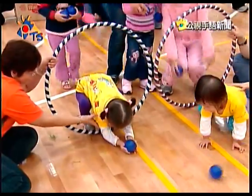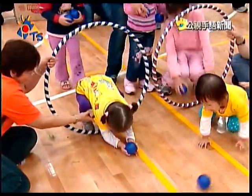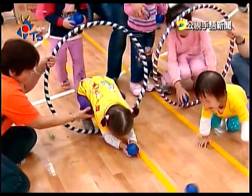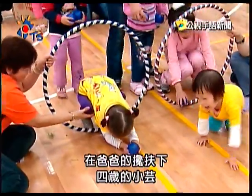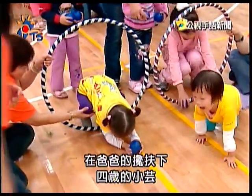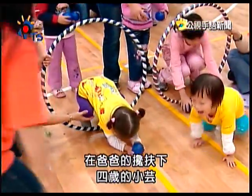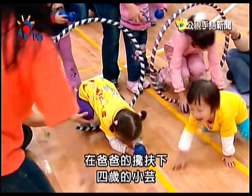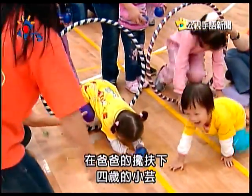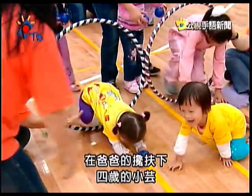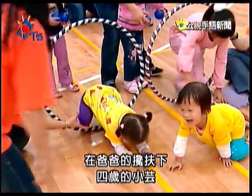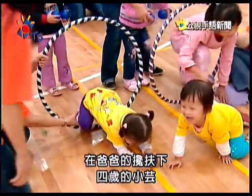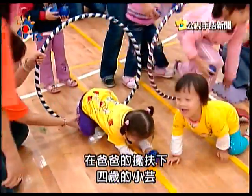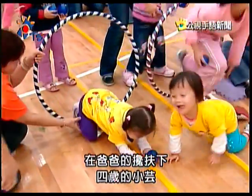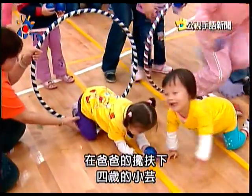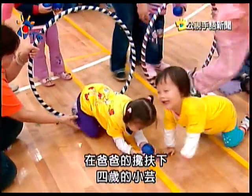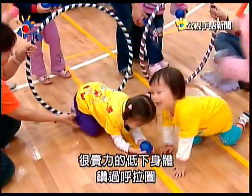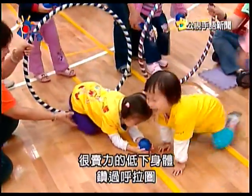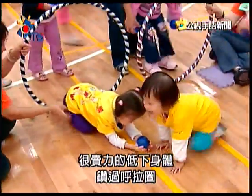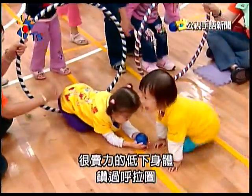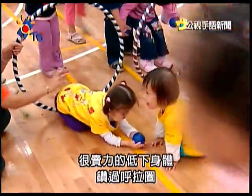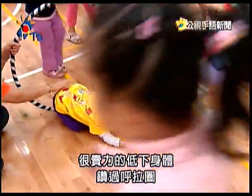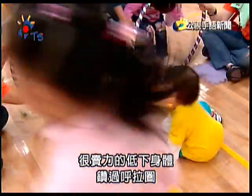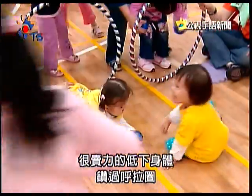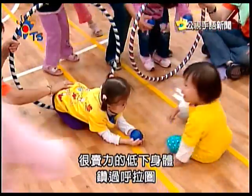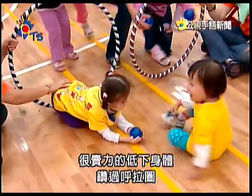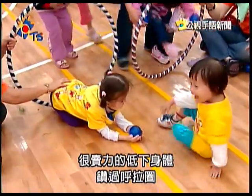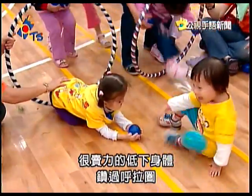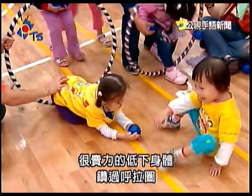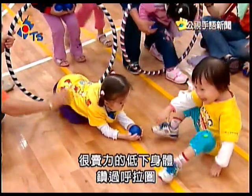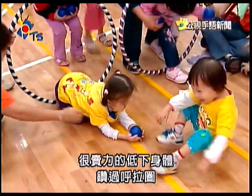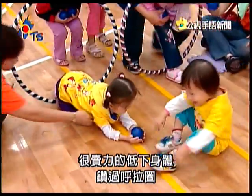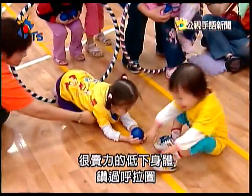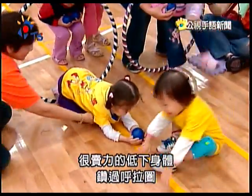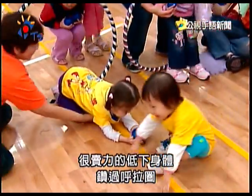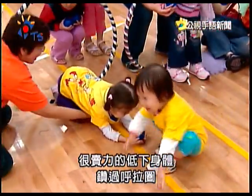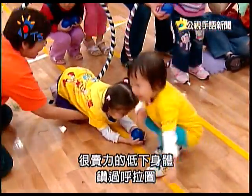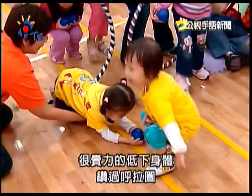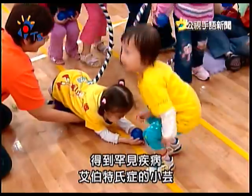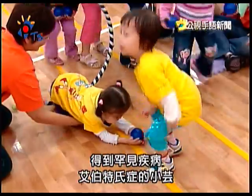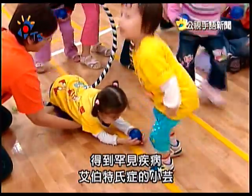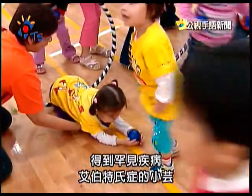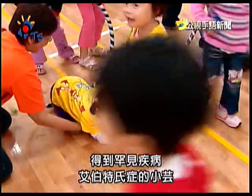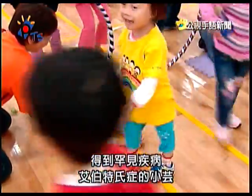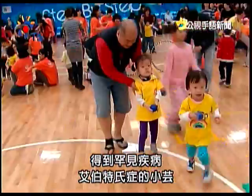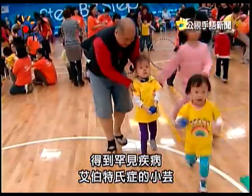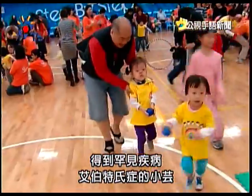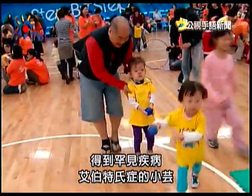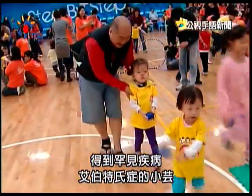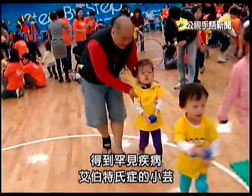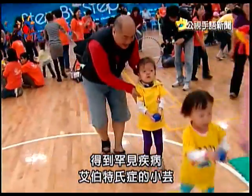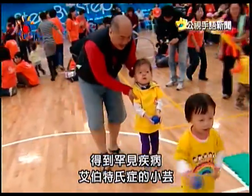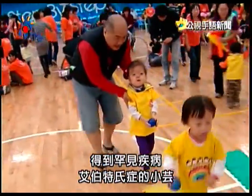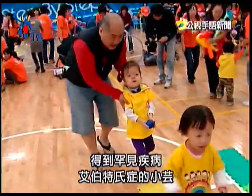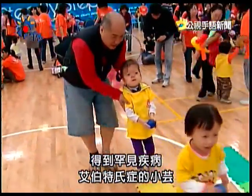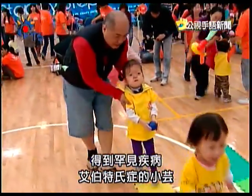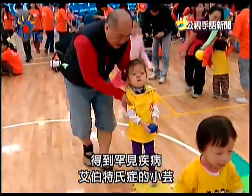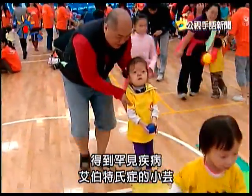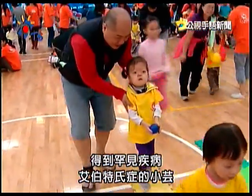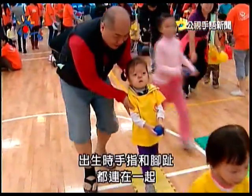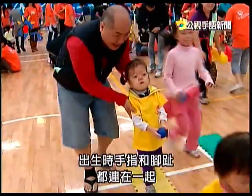搀扶下，4岁的小云很卖力地低下身体钻过呼啦圈。得到罕见疾病艾伯特氏症的小云，出生